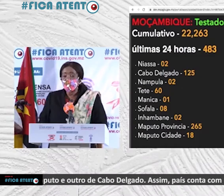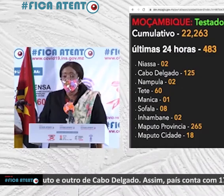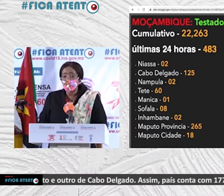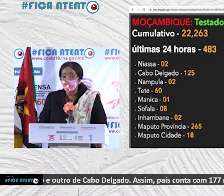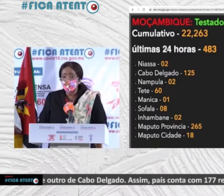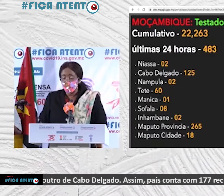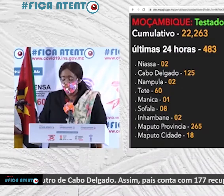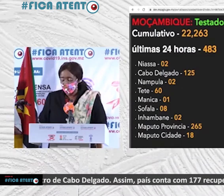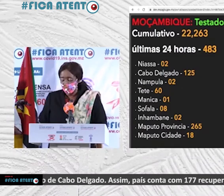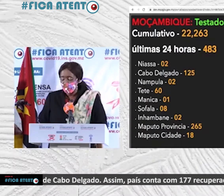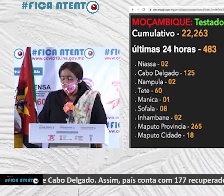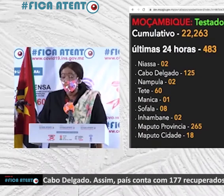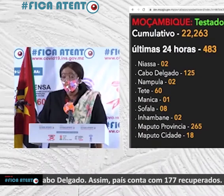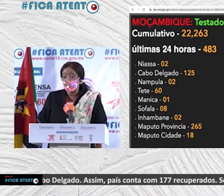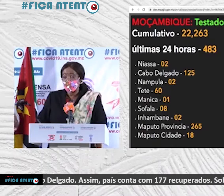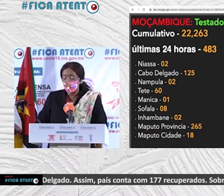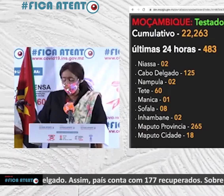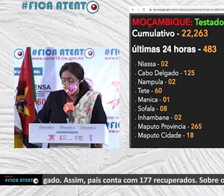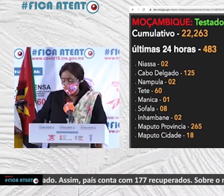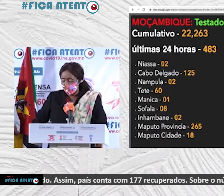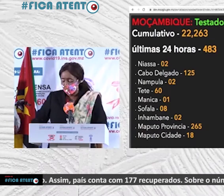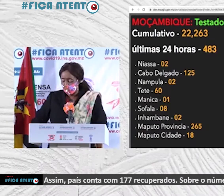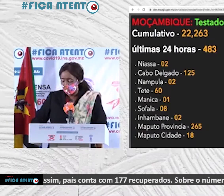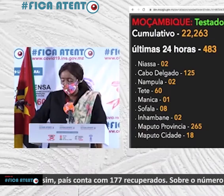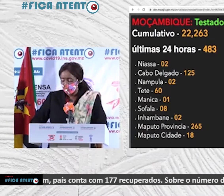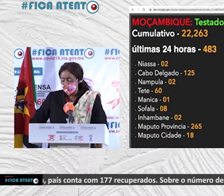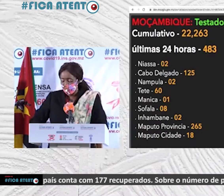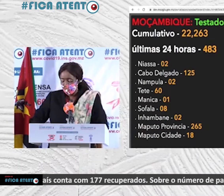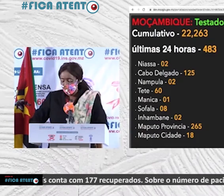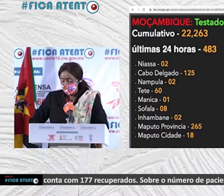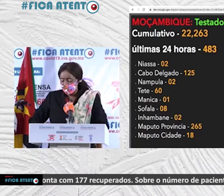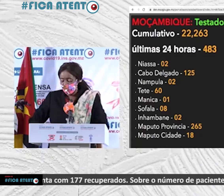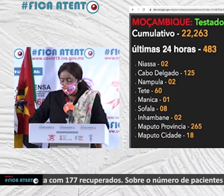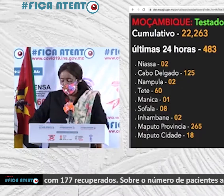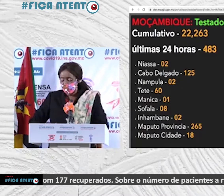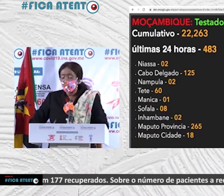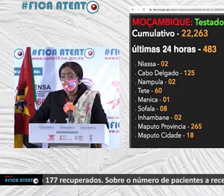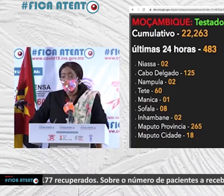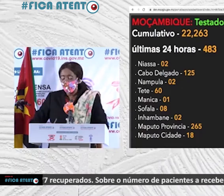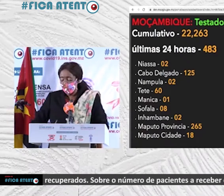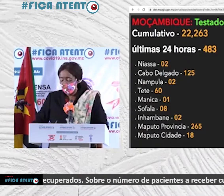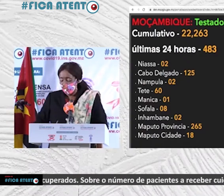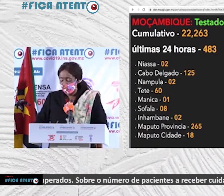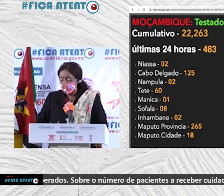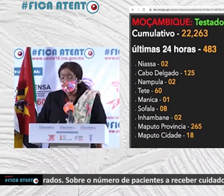22.263 casos suspeitos que foram testados para a Covid-19. Destes,